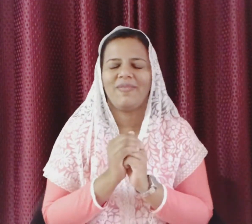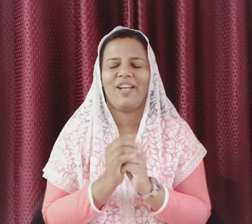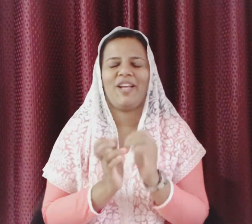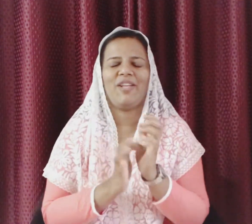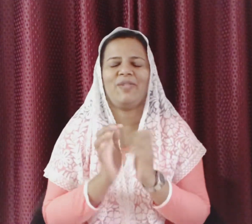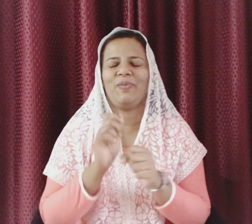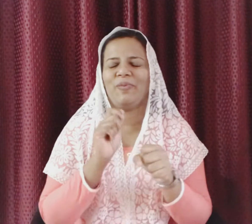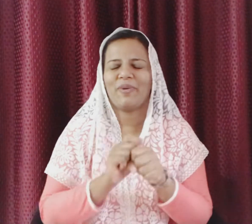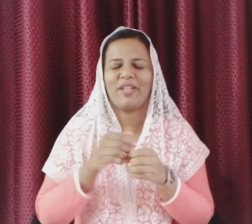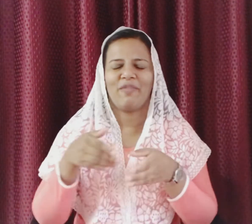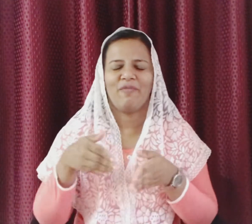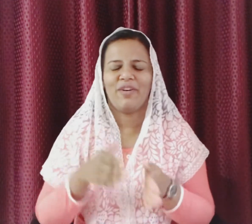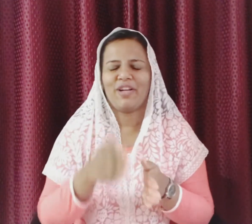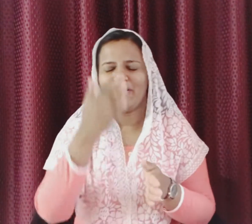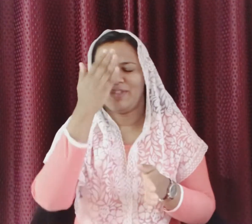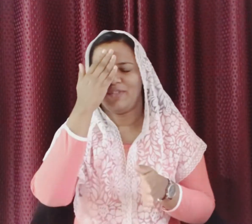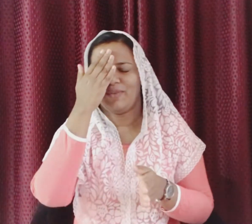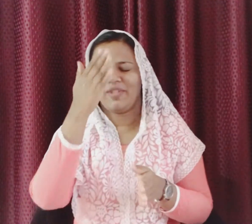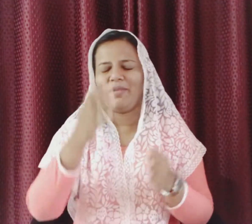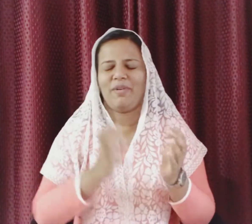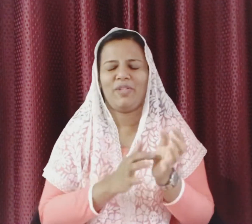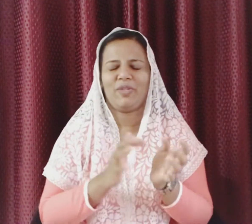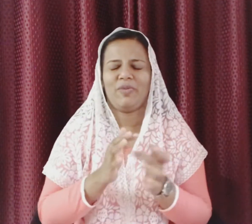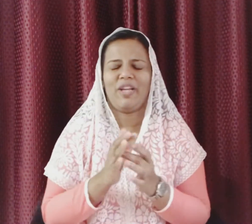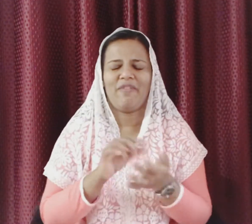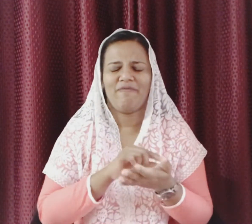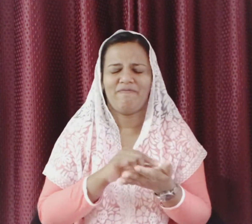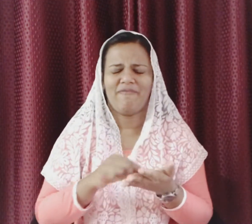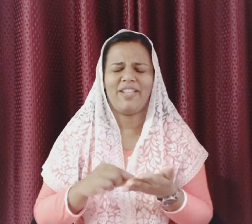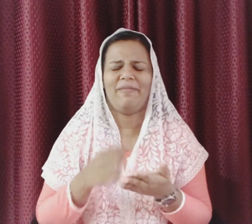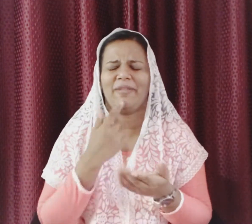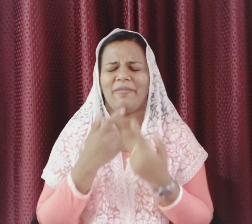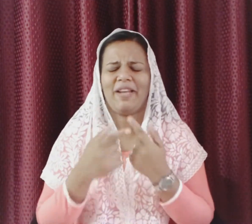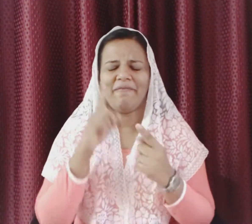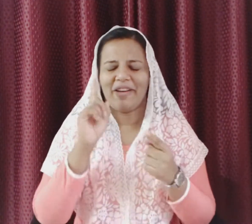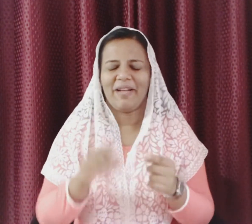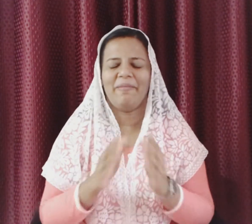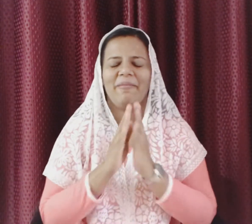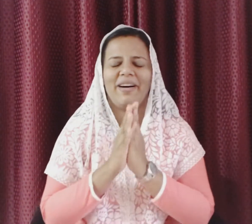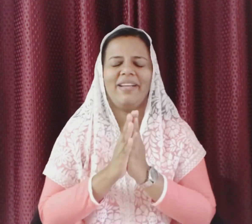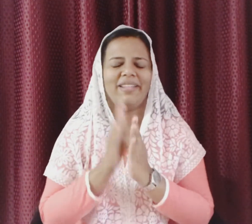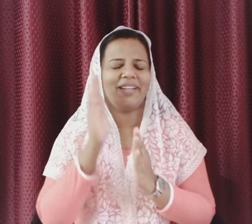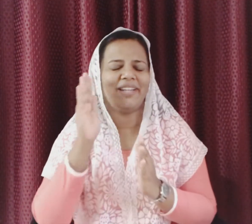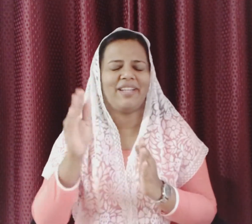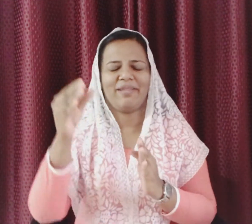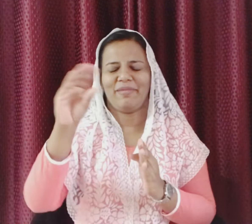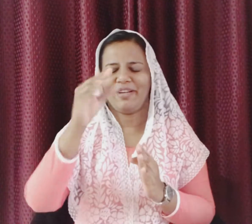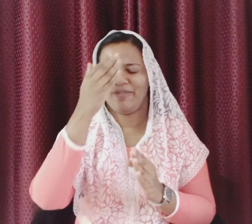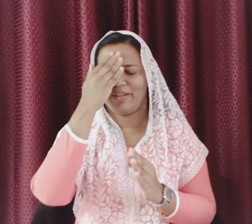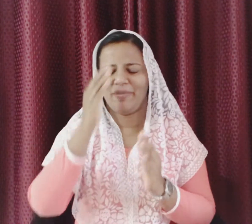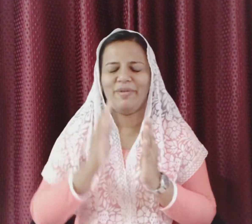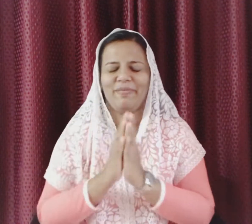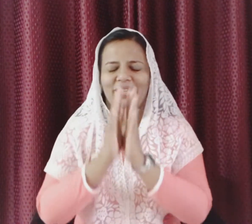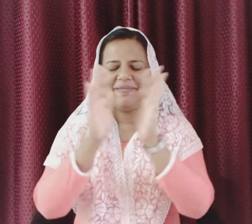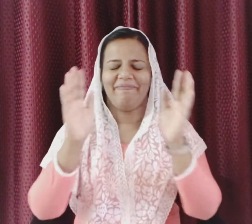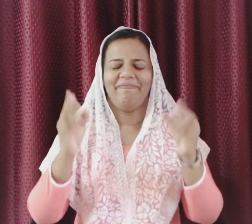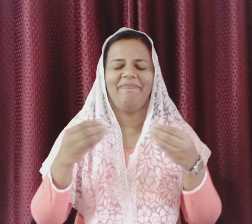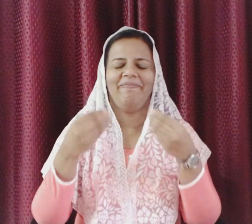ഒരുക്കുന്ന വഴികൾക്കായി സ്തോത്രം. ആമേൻ. ഞങ്ങളുടെ വചനം ഞങ്ങളോട് ഹൃദ്യമായി ഇടപെടുന്നതിനായി സ്തോത്രം. പ്രാർത്ഥന കേട്ട കൃപകൾക്ക് നന്ദി. സകല മഹത്വം പുകച്ച് അപ്പയ്ക്ക്